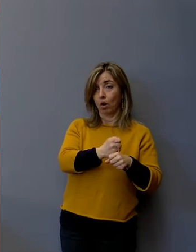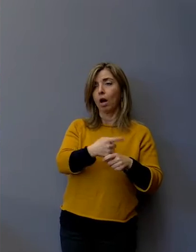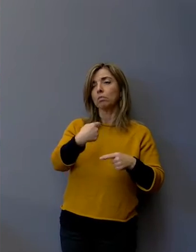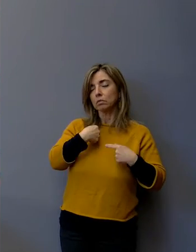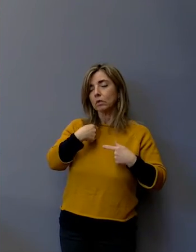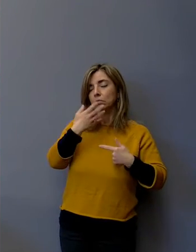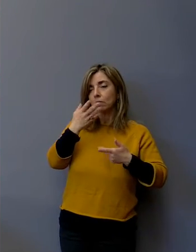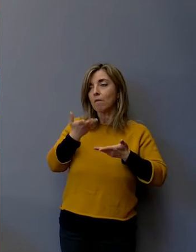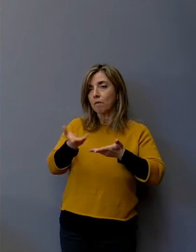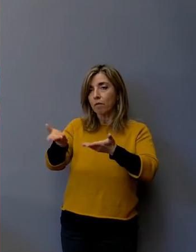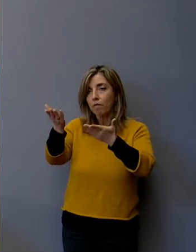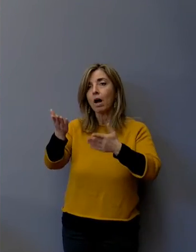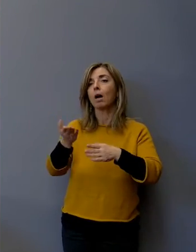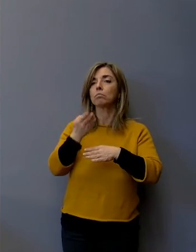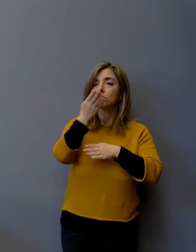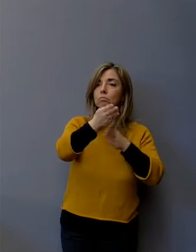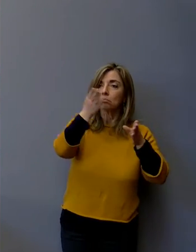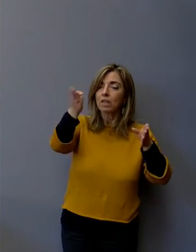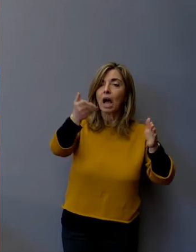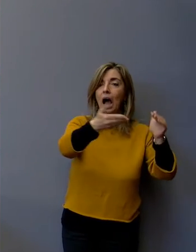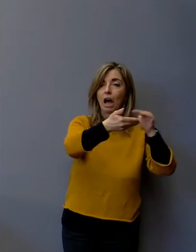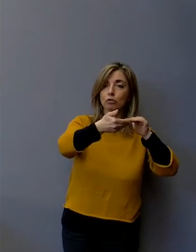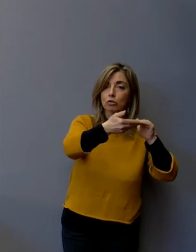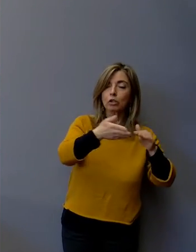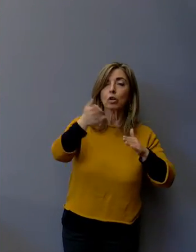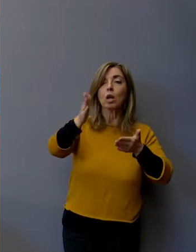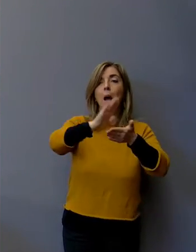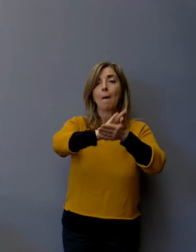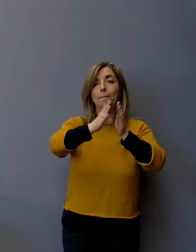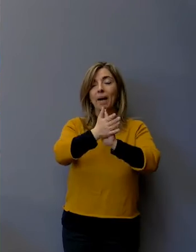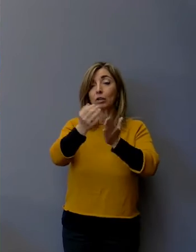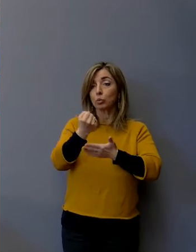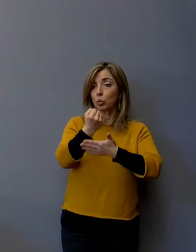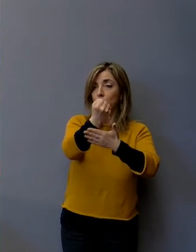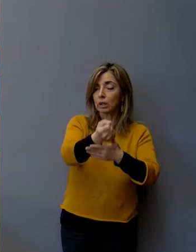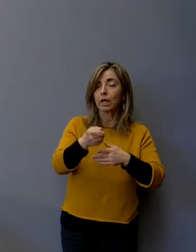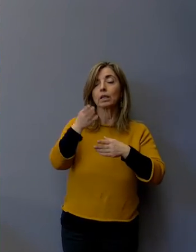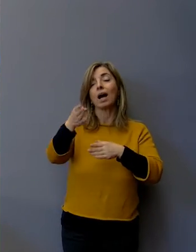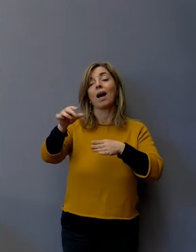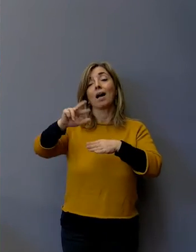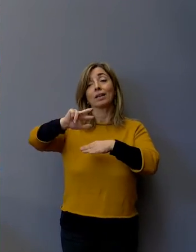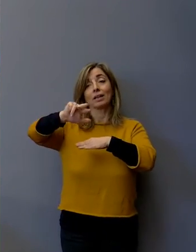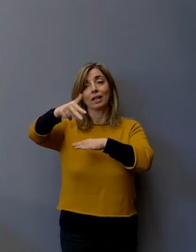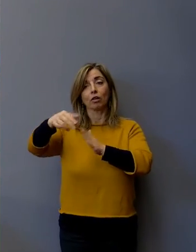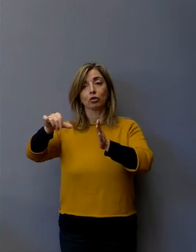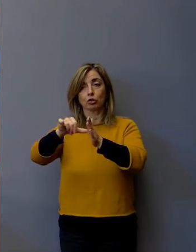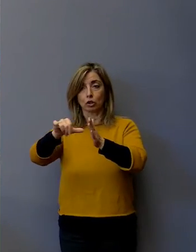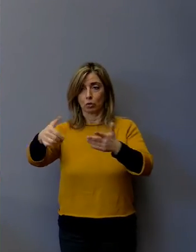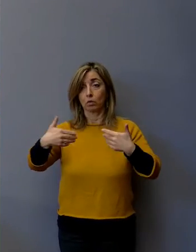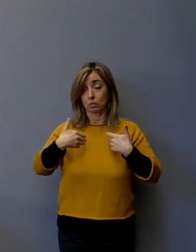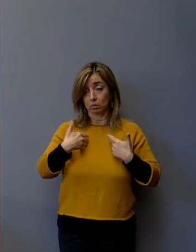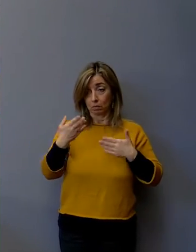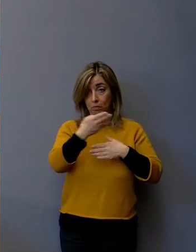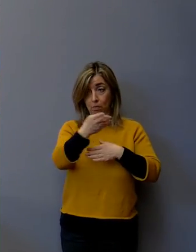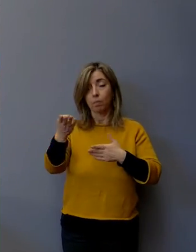col terzo settore alle associazioni con infatti di sussidiarietà e io ho conosciuto avuto la fortuna di incontrare in questi mesi